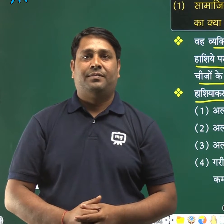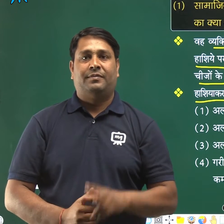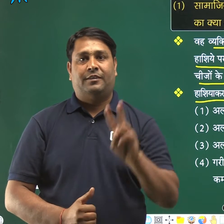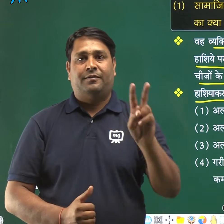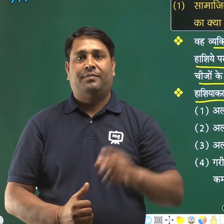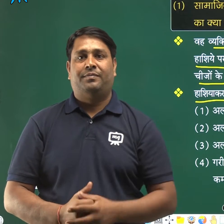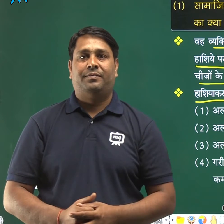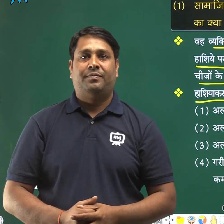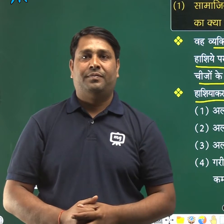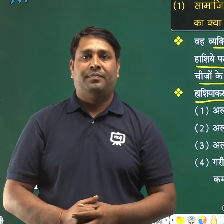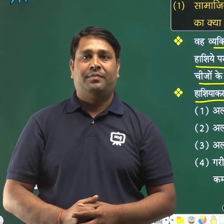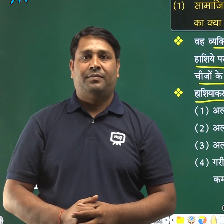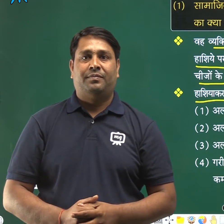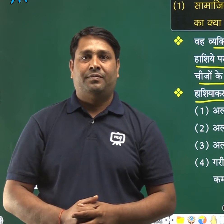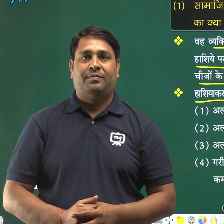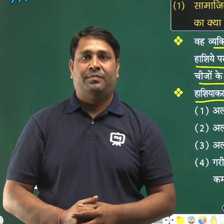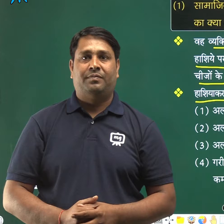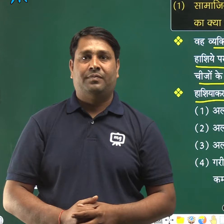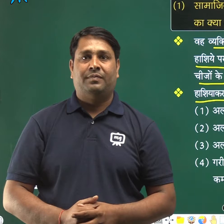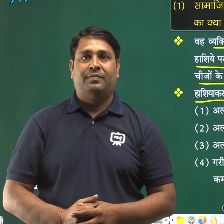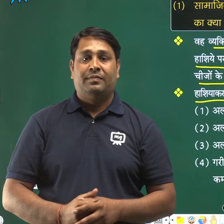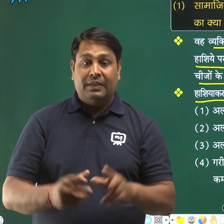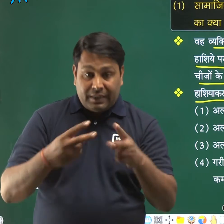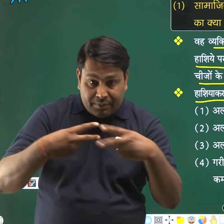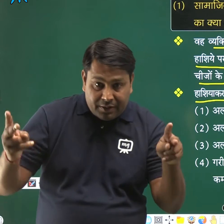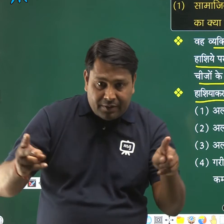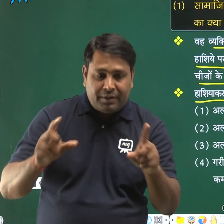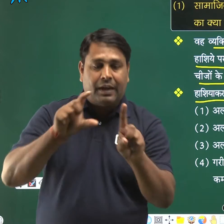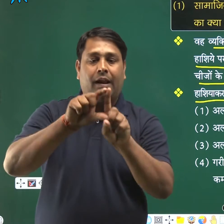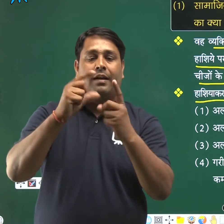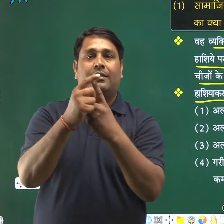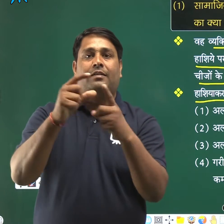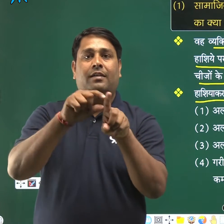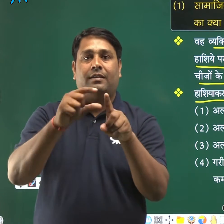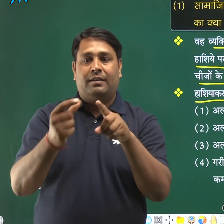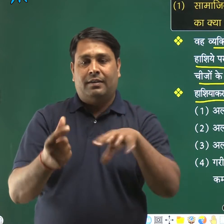दो, अलग रीति रिवाज का होना।